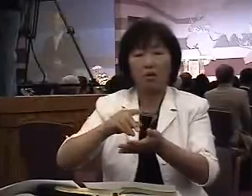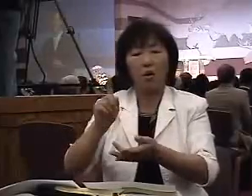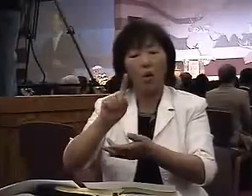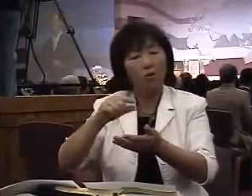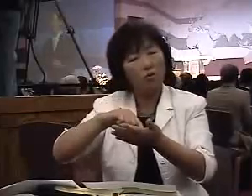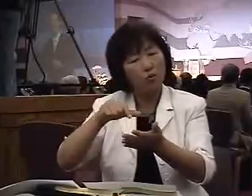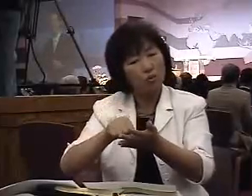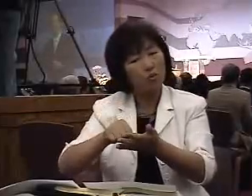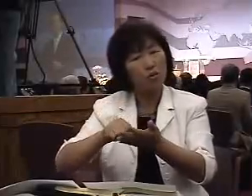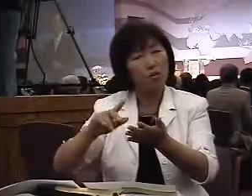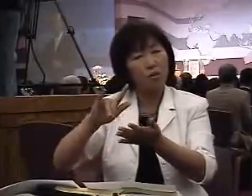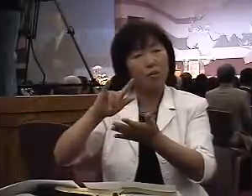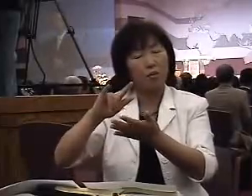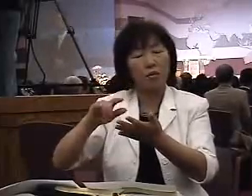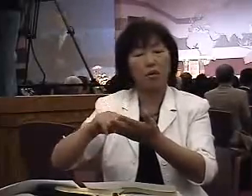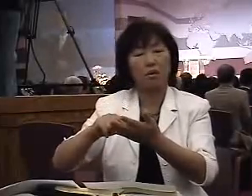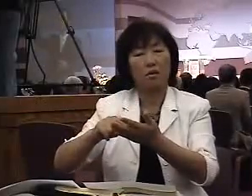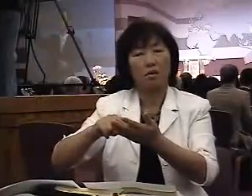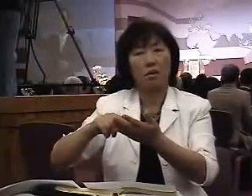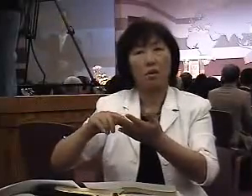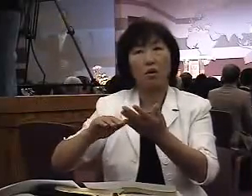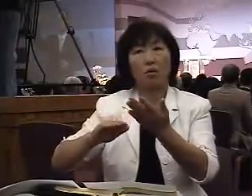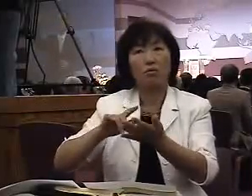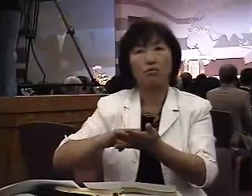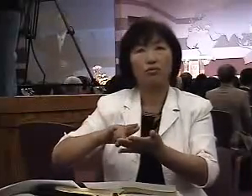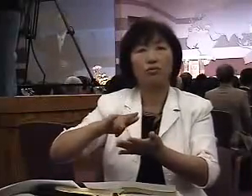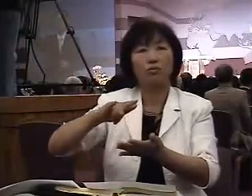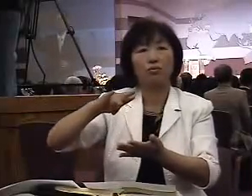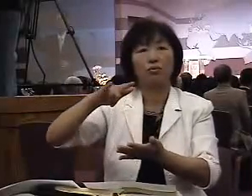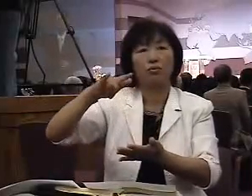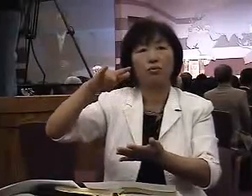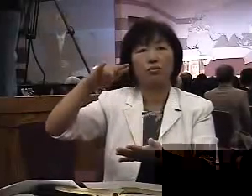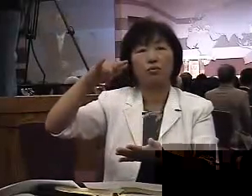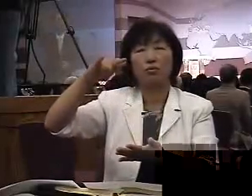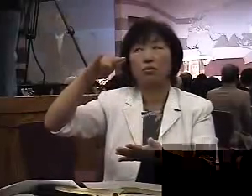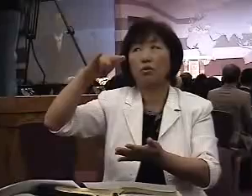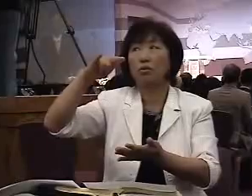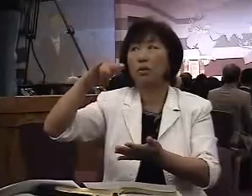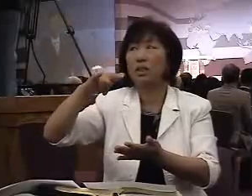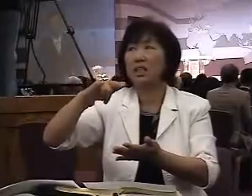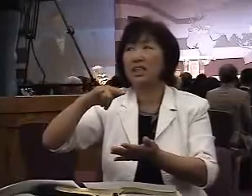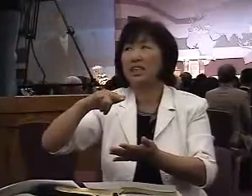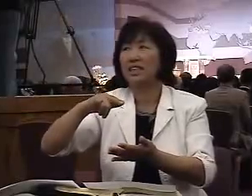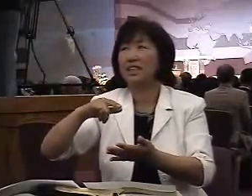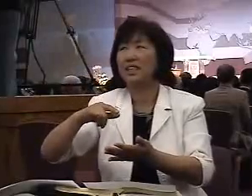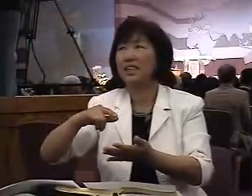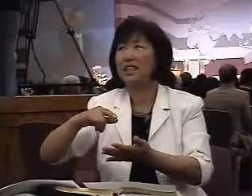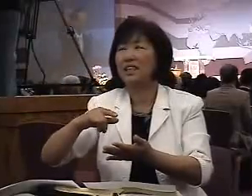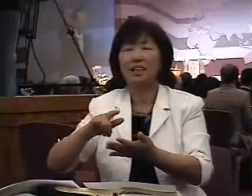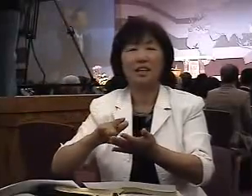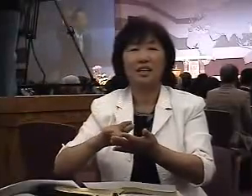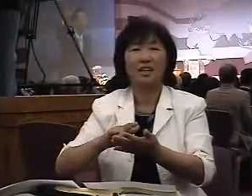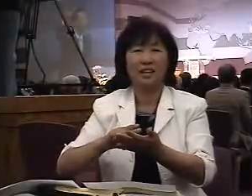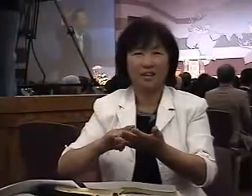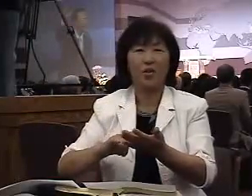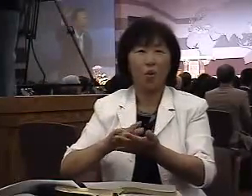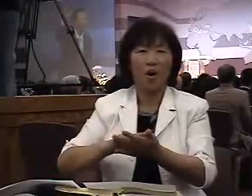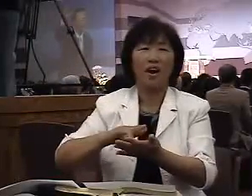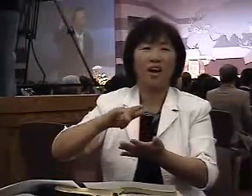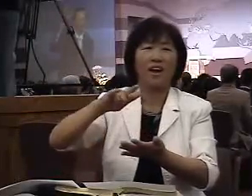어느 정도 비행기가 이제 그 상륙해서 이륙? 이거 또 잊어버렸네. 올라가는 건